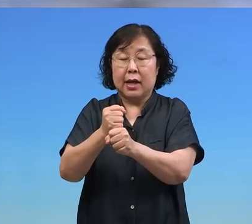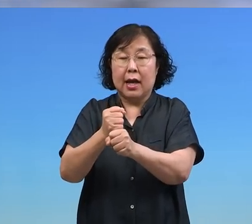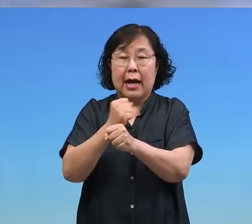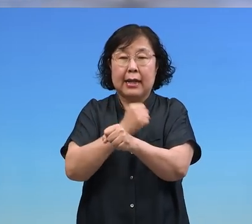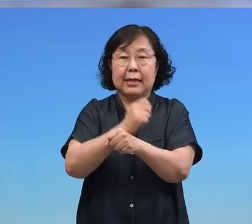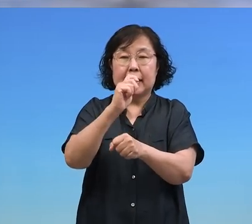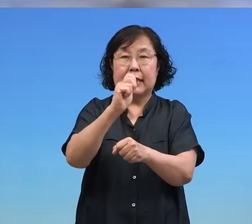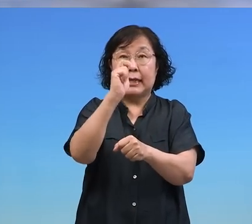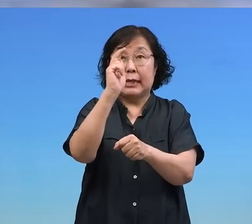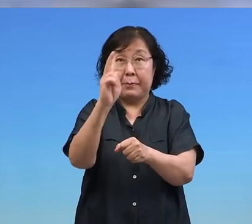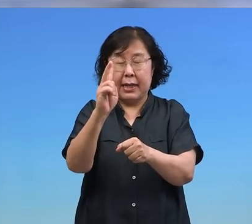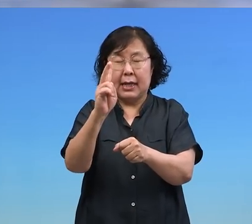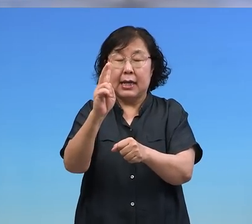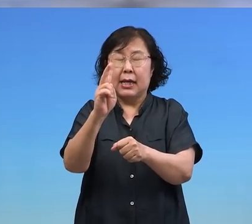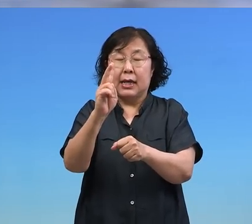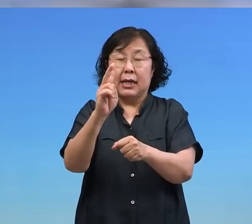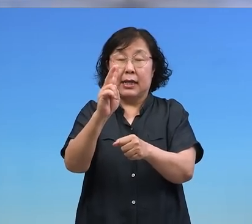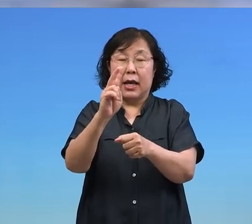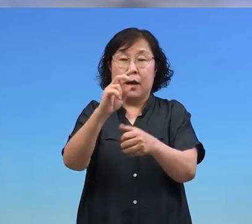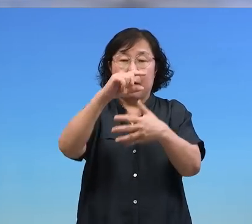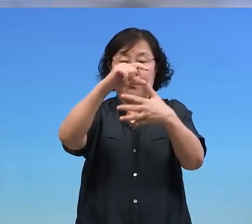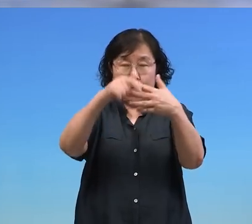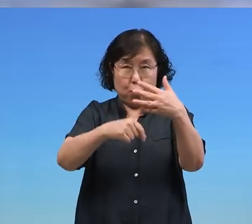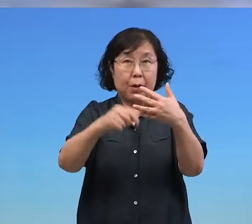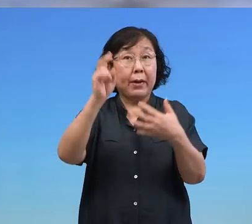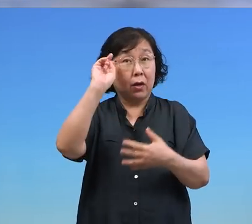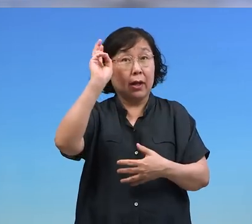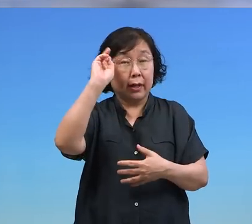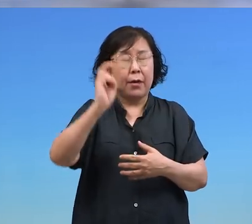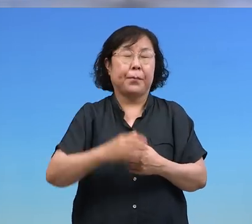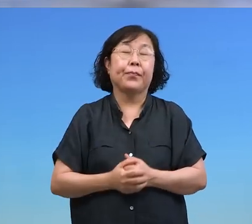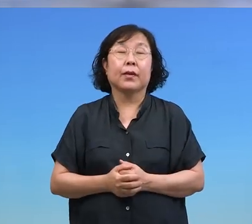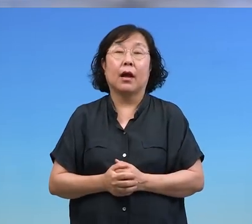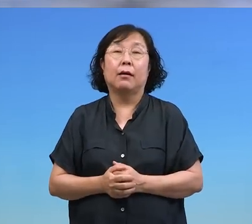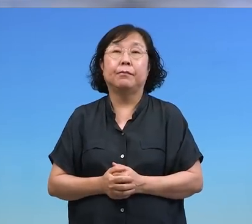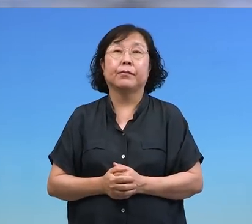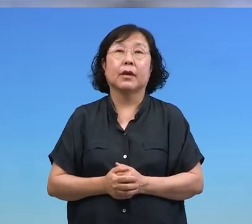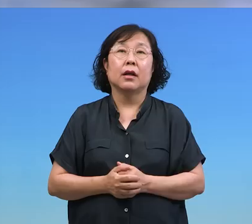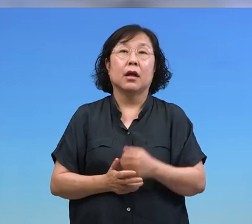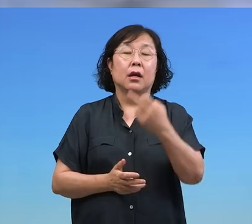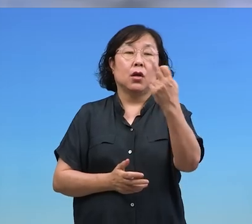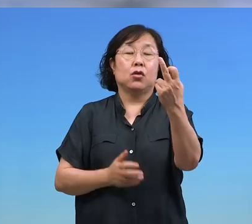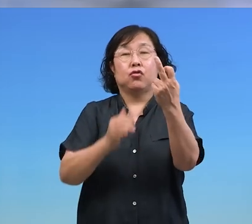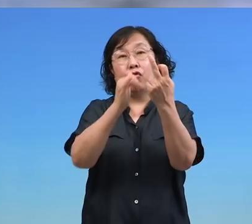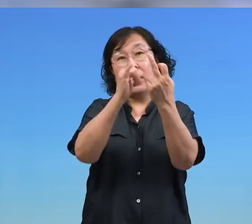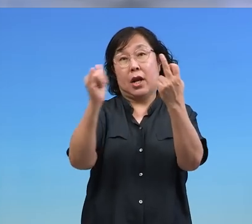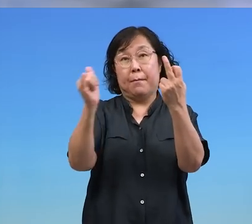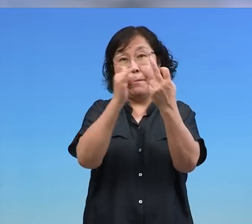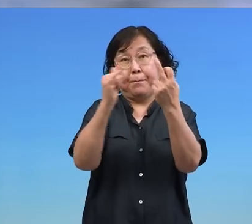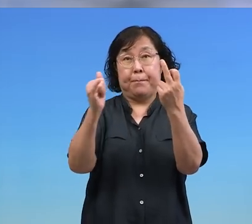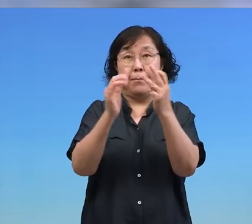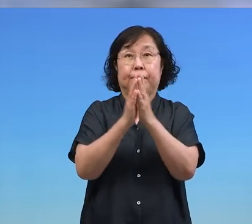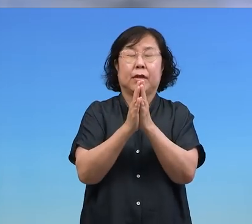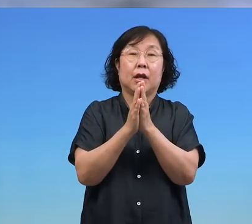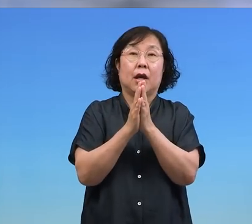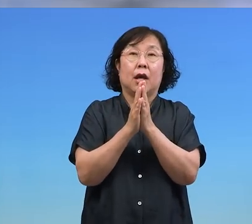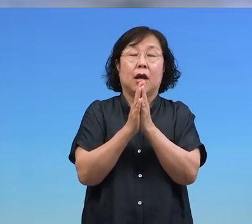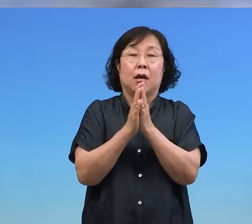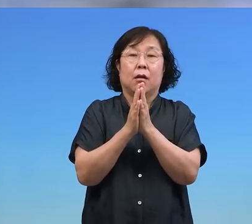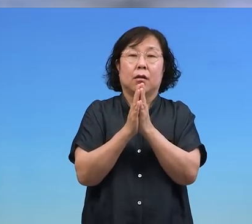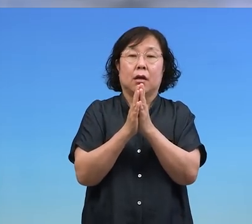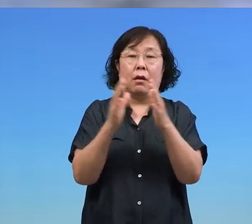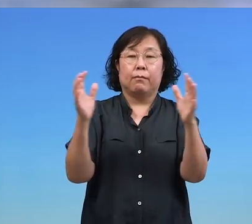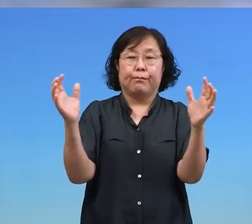드러나도록 돕는 그런 프로그램 같습니다 그래서 12명을 다